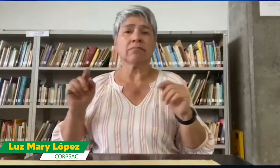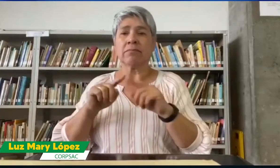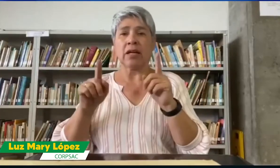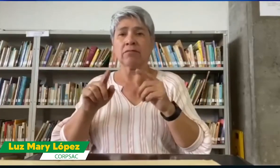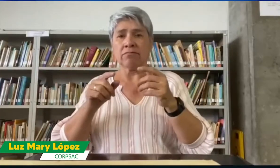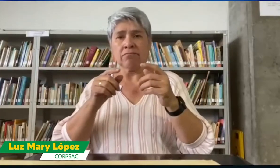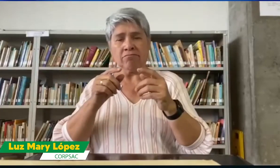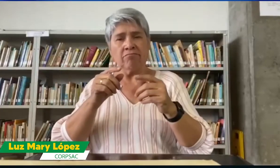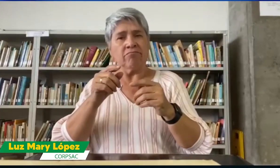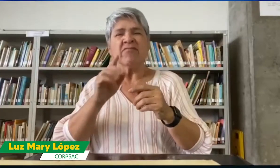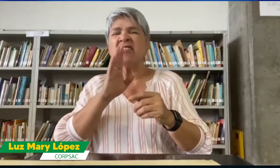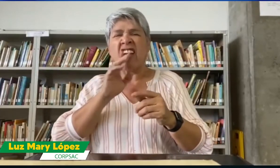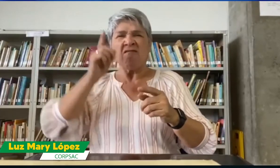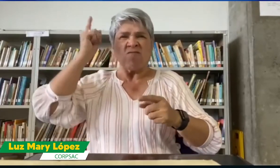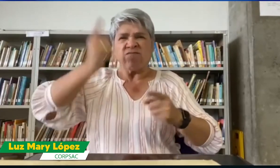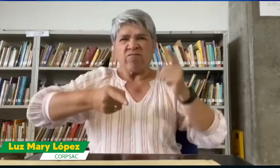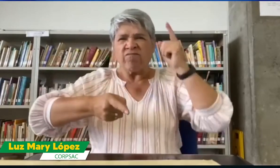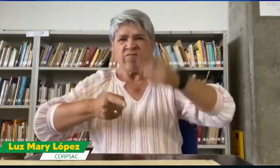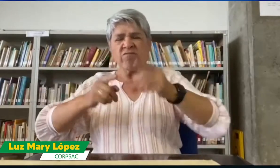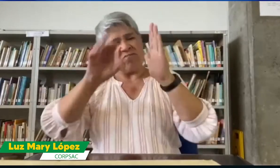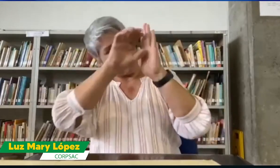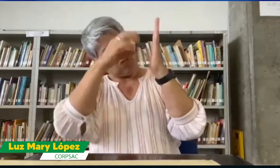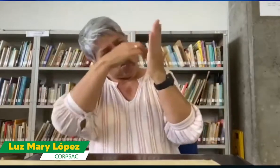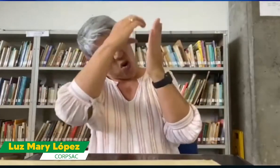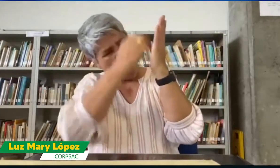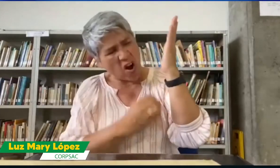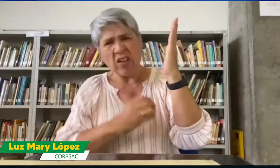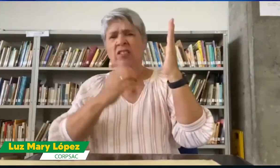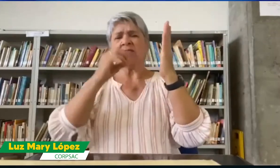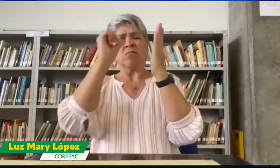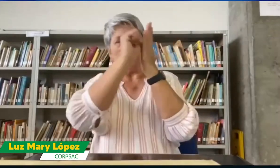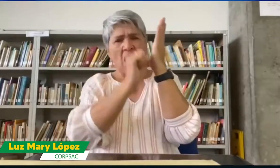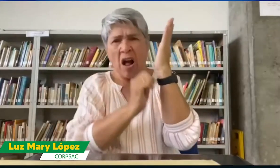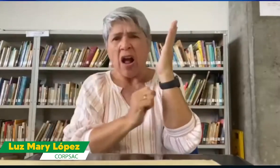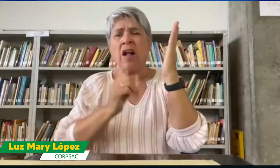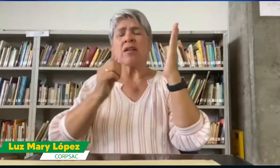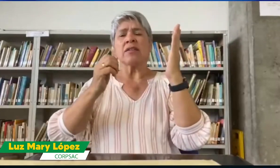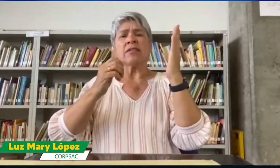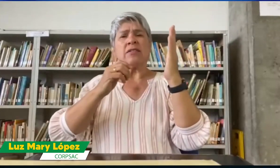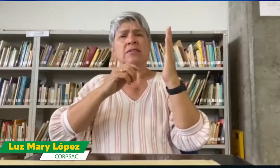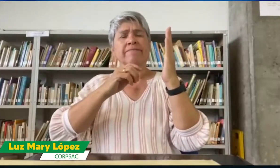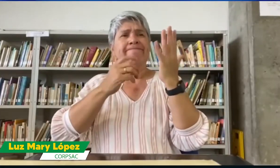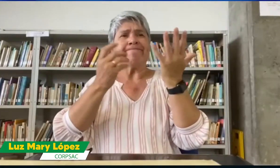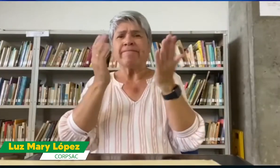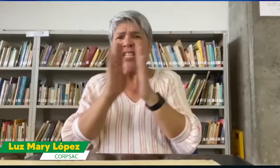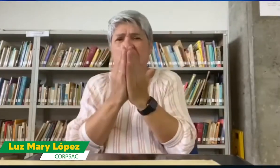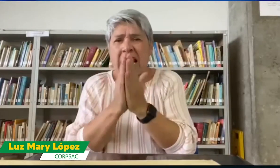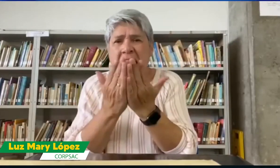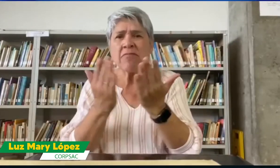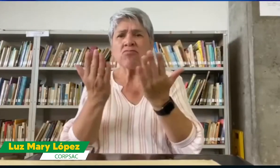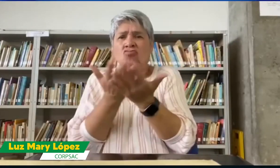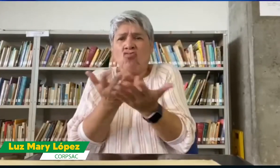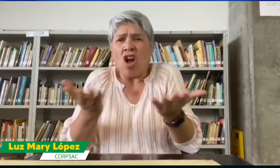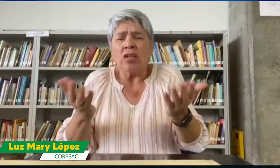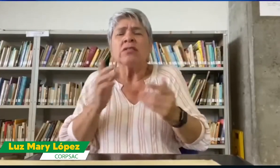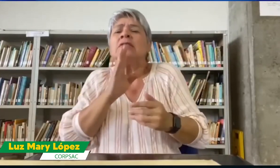órdenes, quienes tienen la potestad de certificar, de crear programas, de